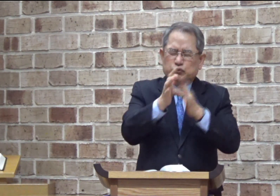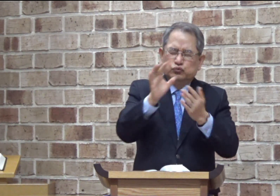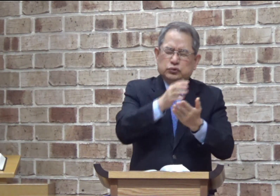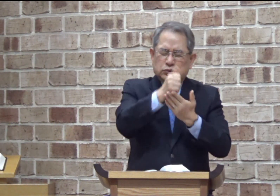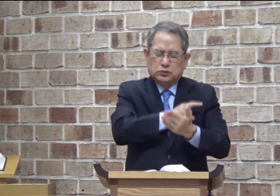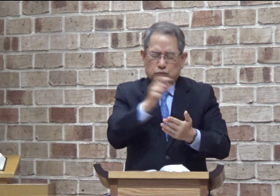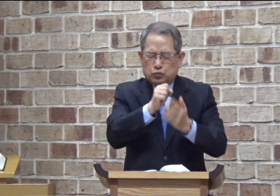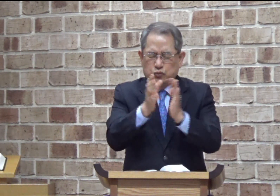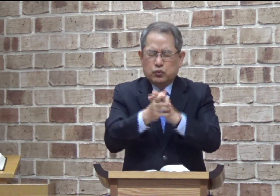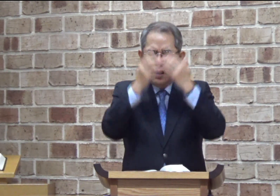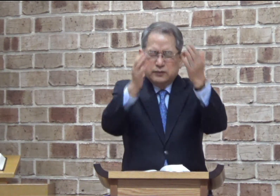하여